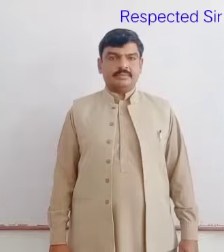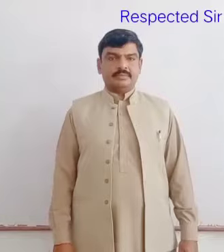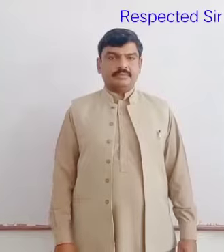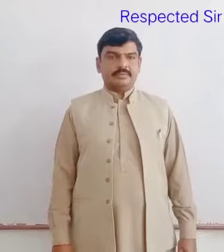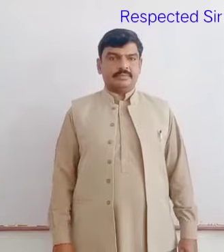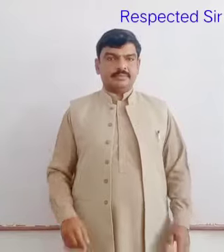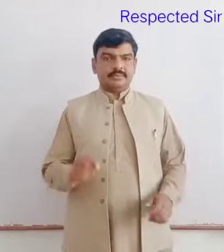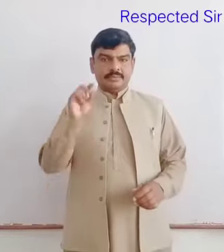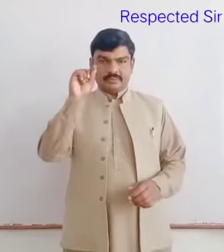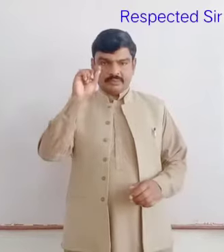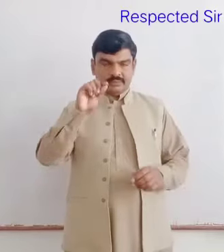एटम,